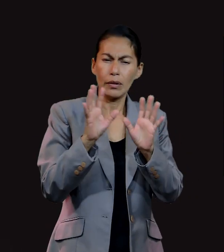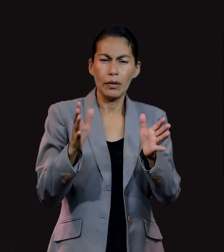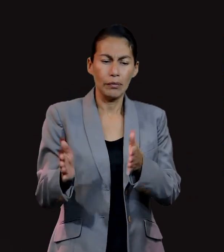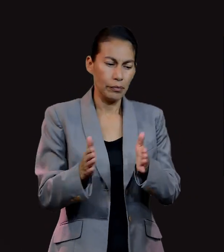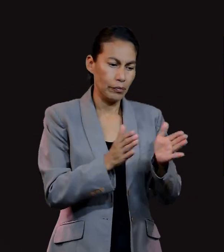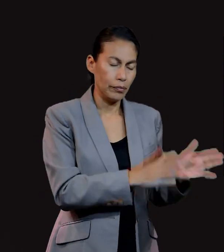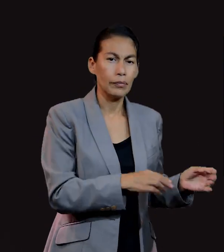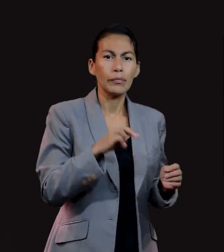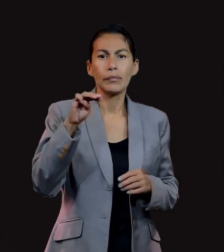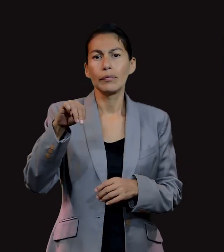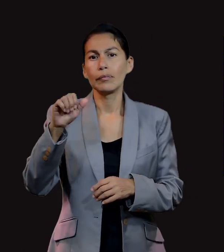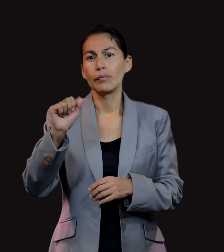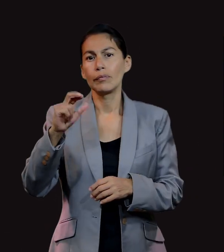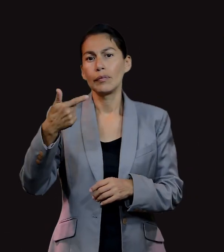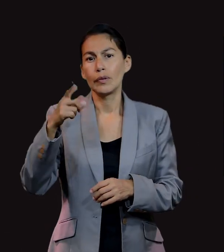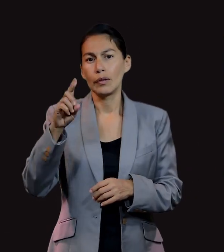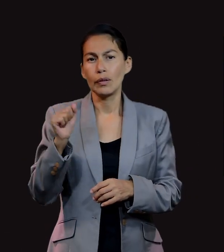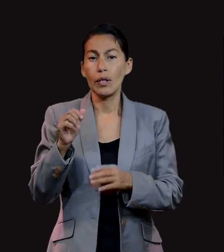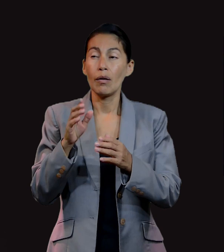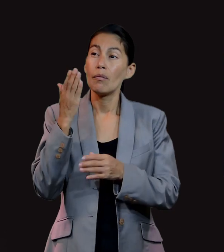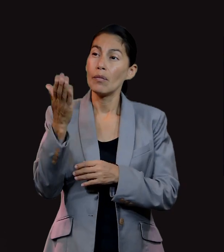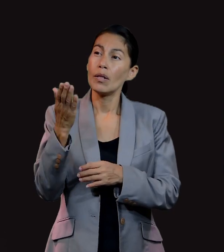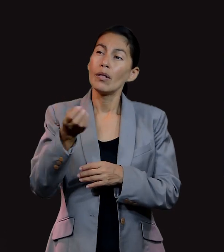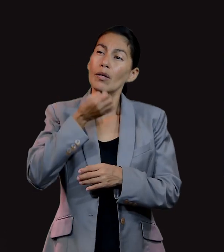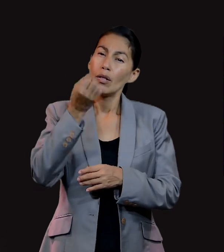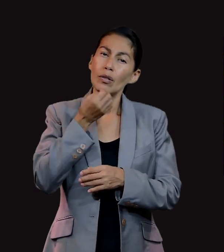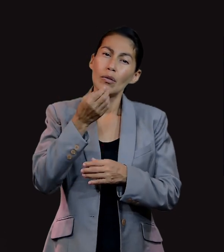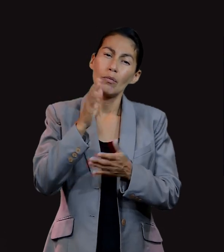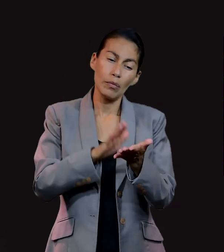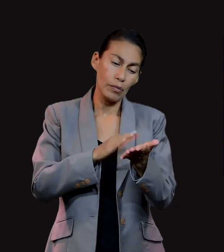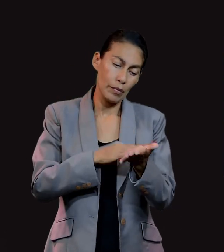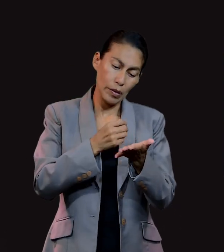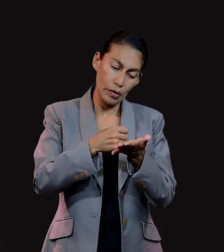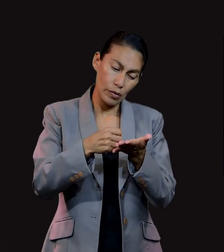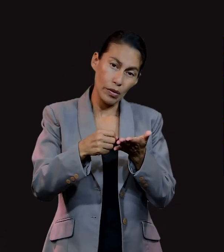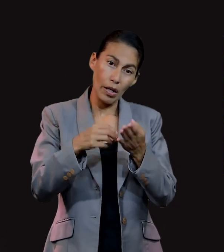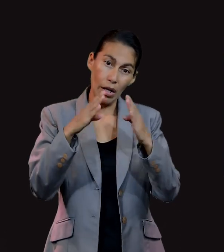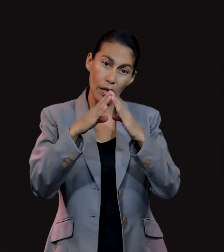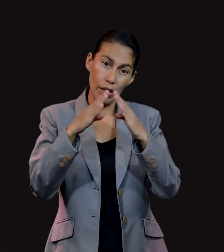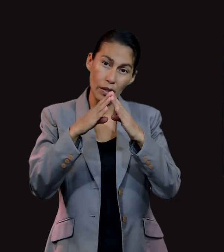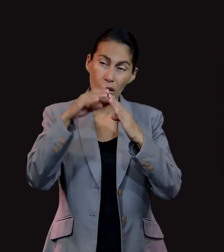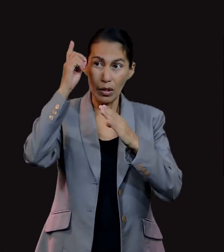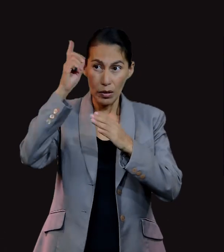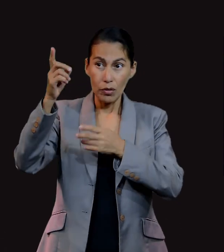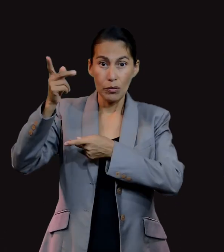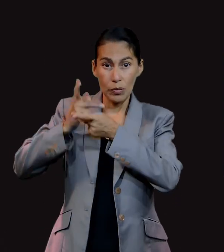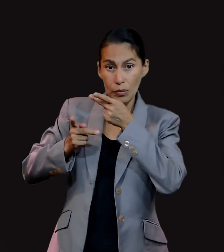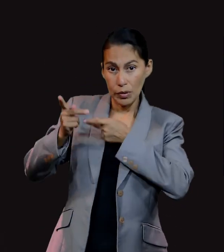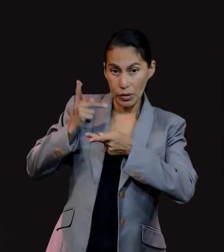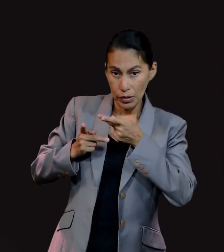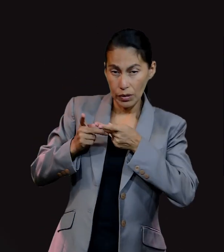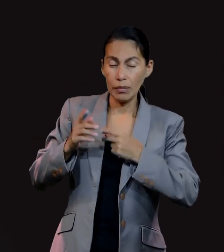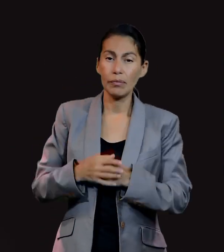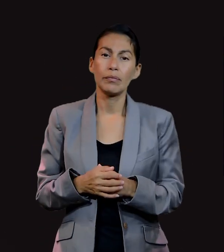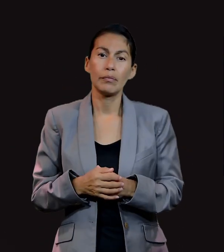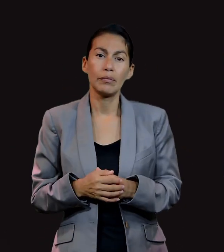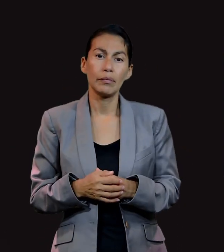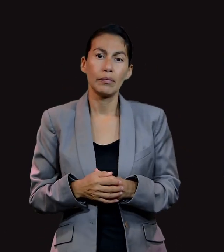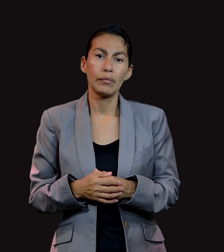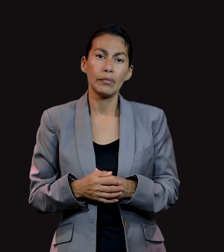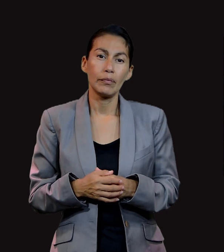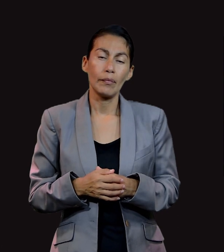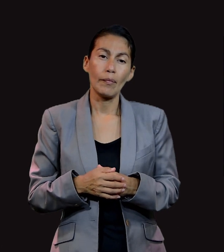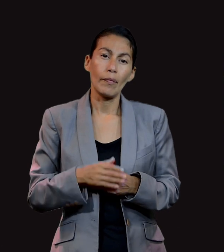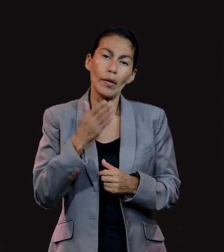Jiménez Martínez Pido oración por la escritura del terreno de la casa Que Dios me presta Dice